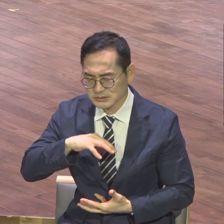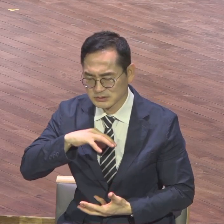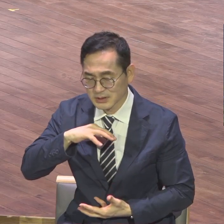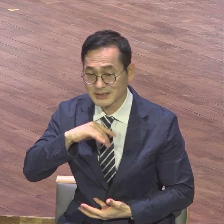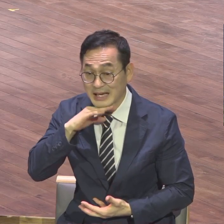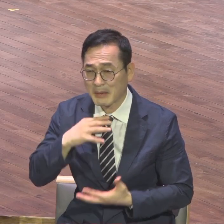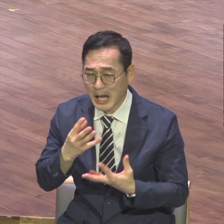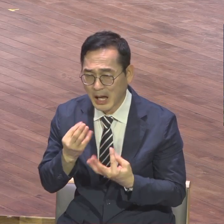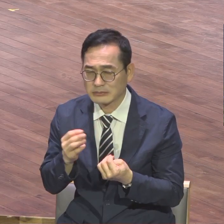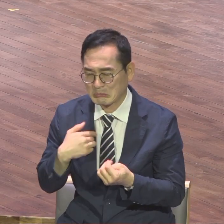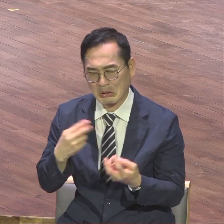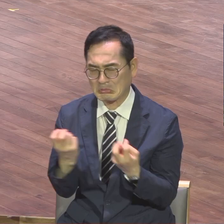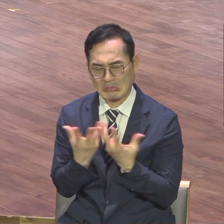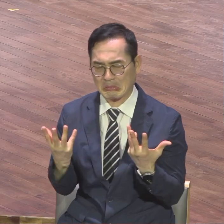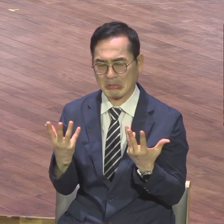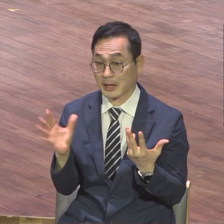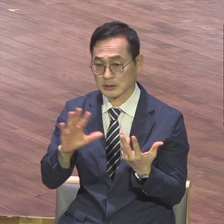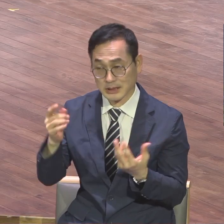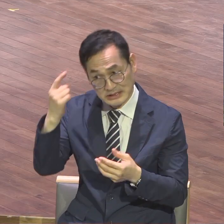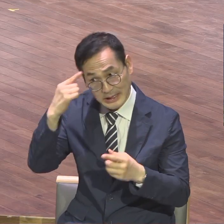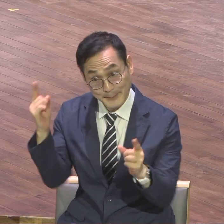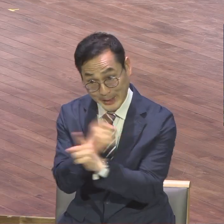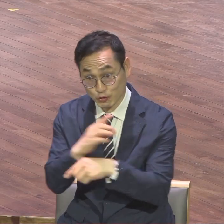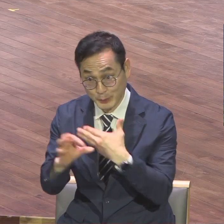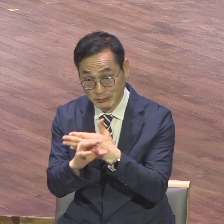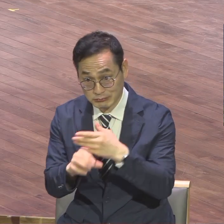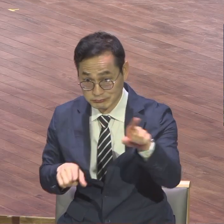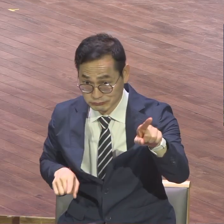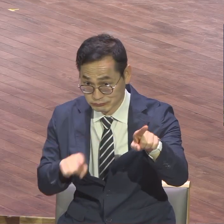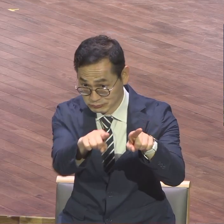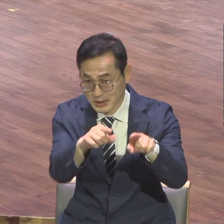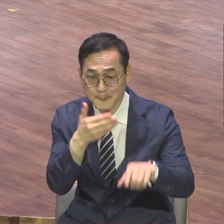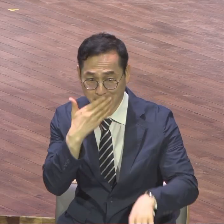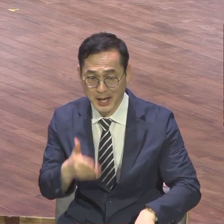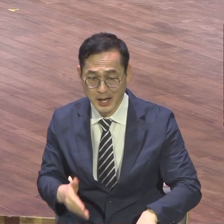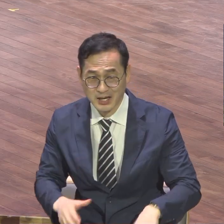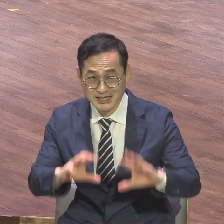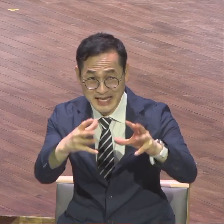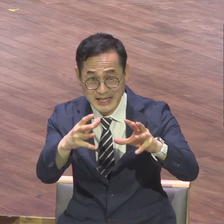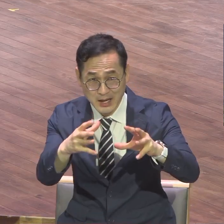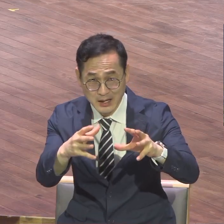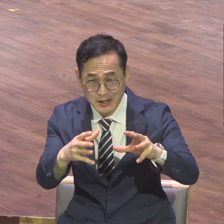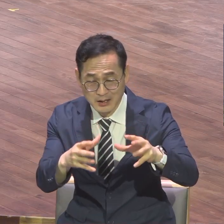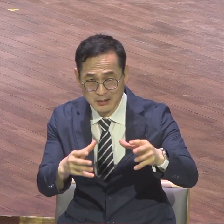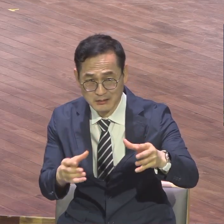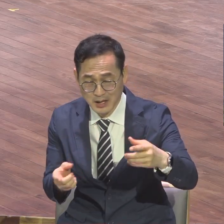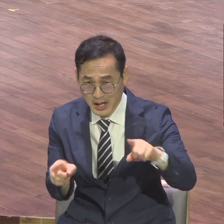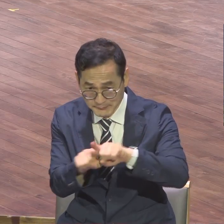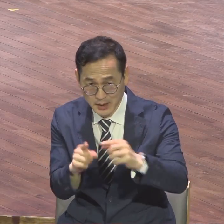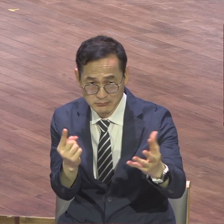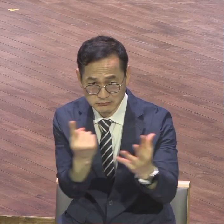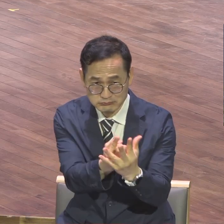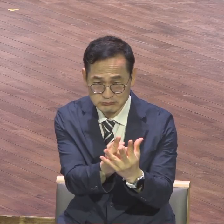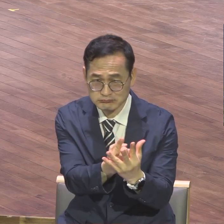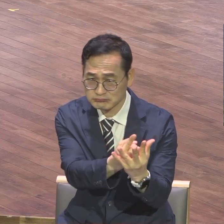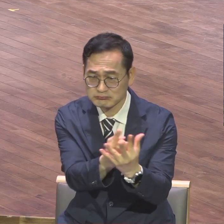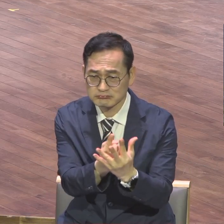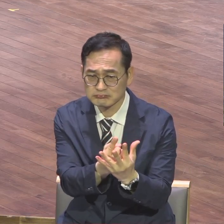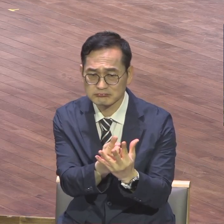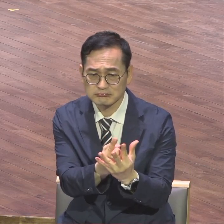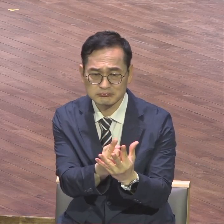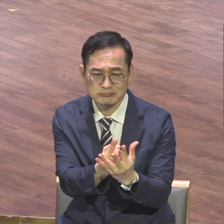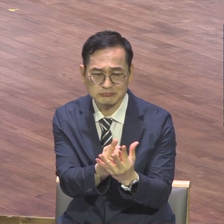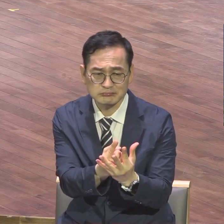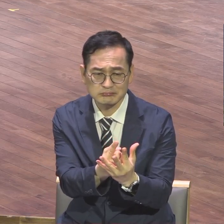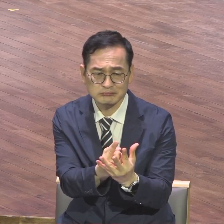바꾸면 여러분은 이 세상에서 낙오되지 않습니다. 생각이 다 고정돼. 나이 많다가 뭐예요? 아,